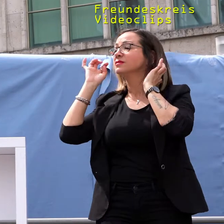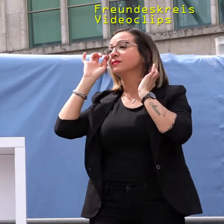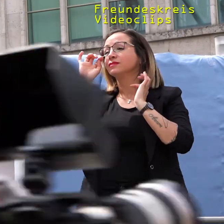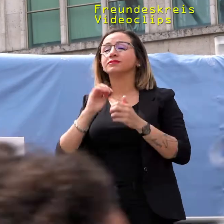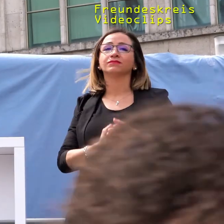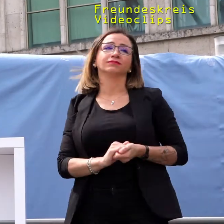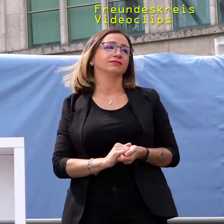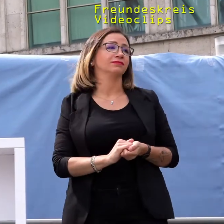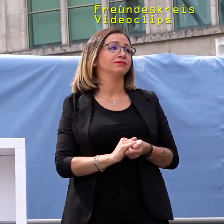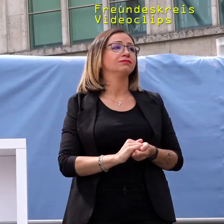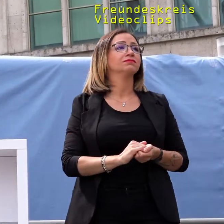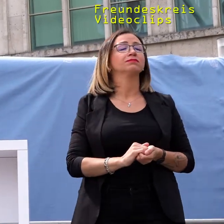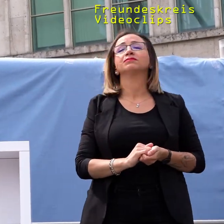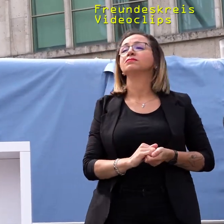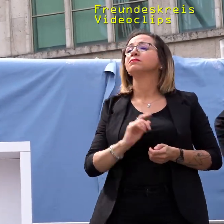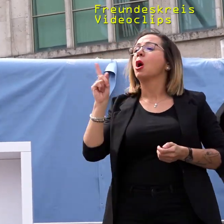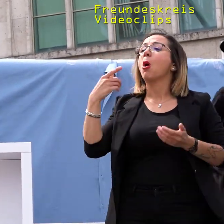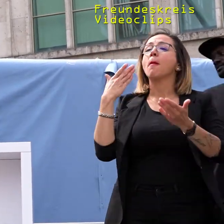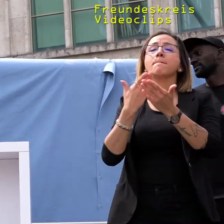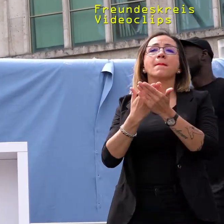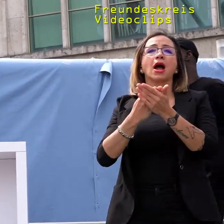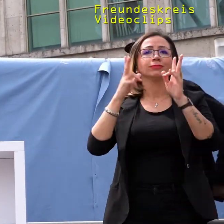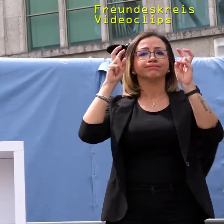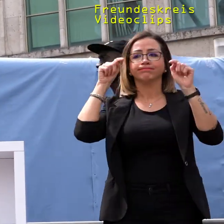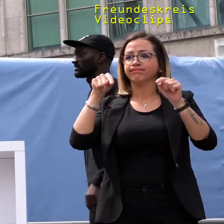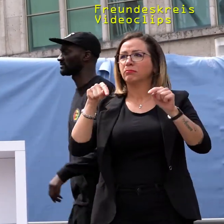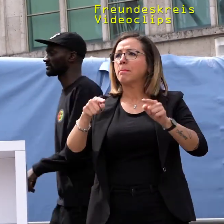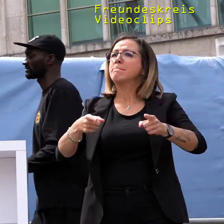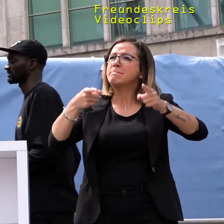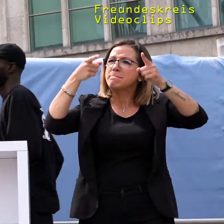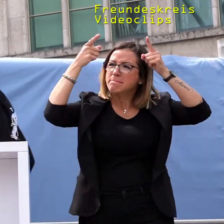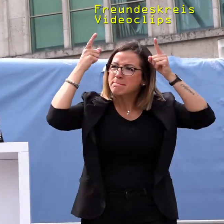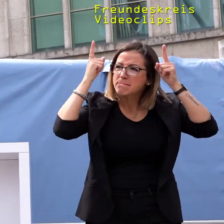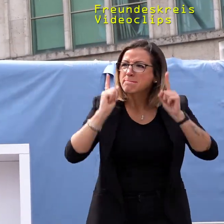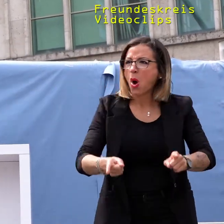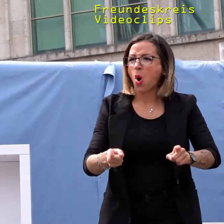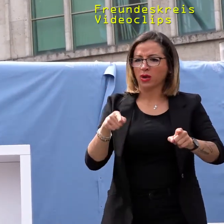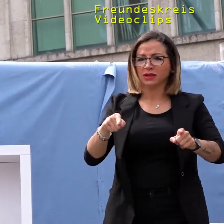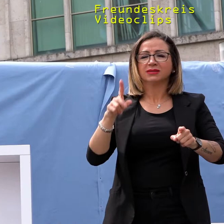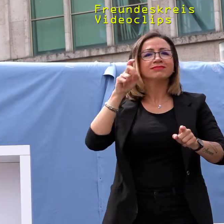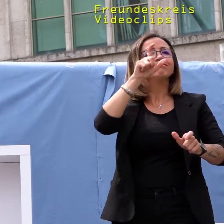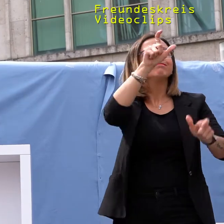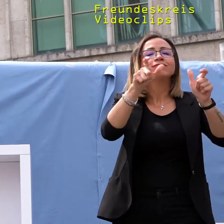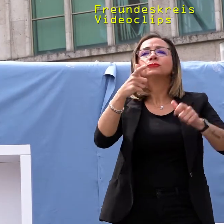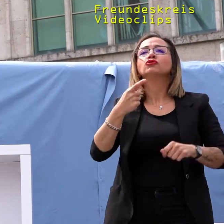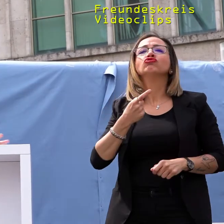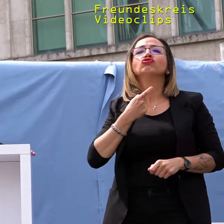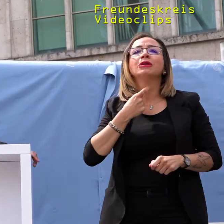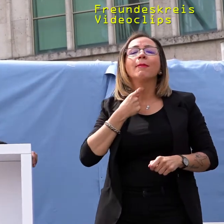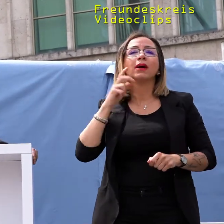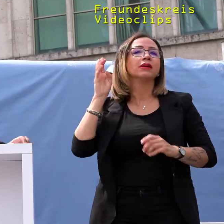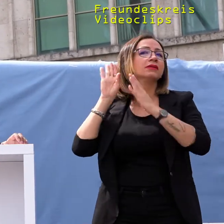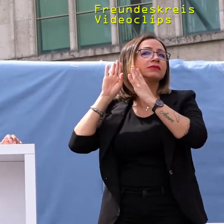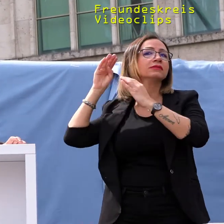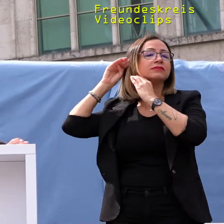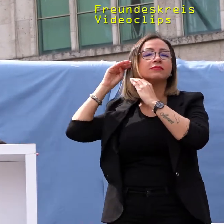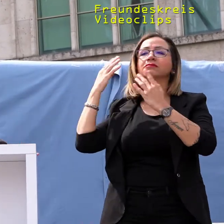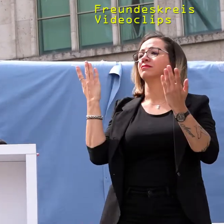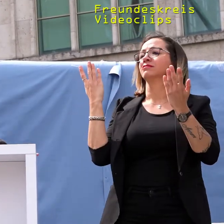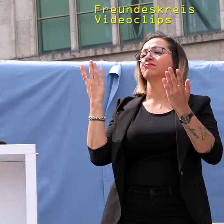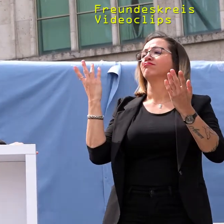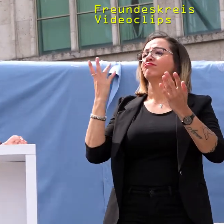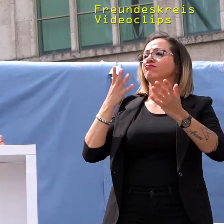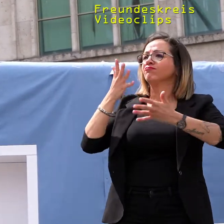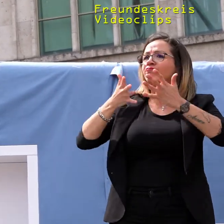Und auch wenn definitiv die Notwendigkeit besteht, dass eure Stimmen gehört werden muss, lautstarker Aktivismus und